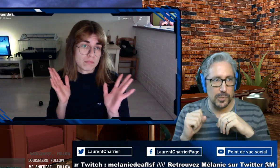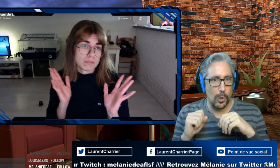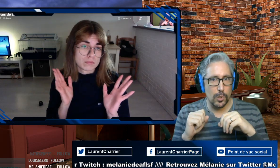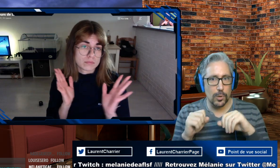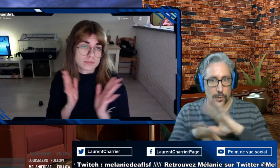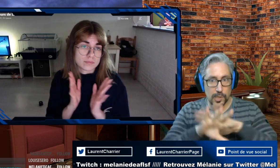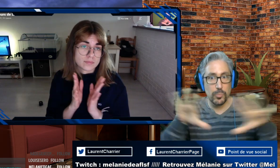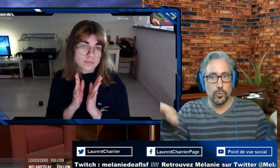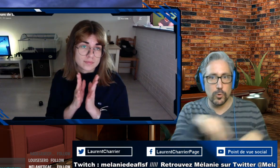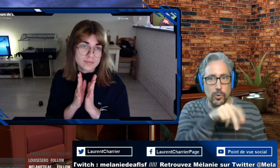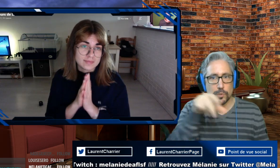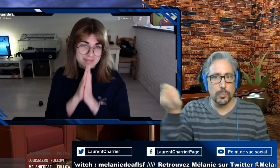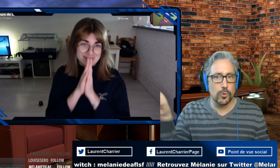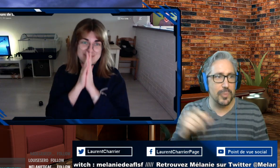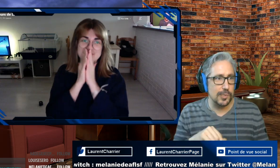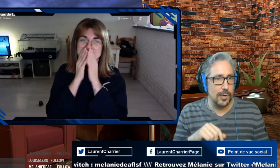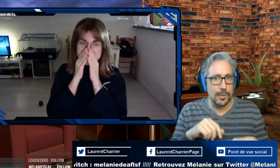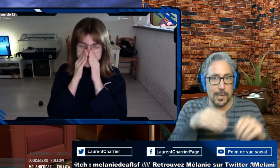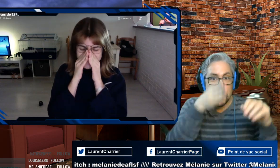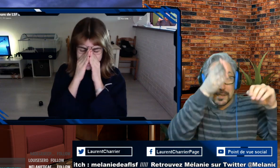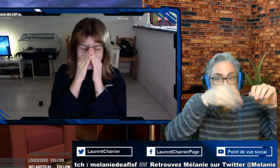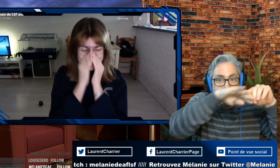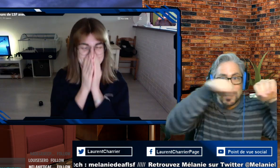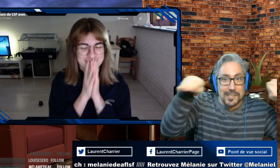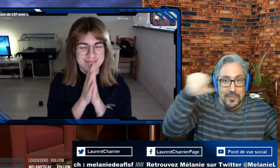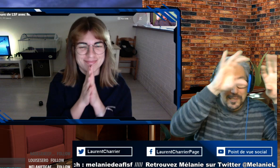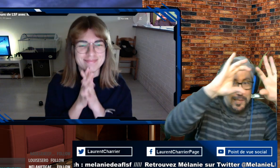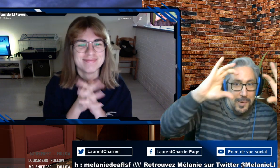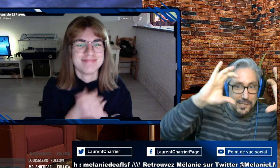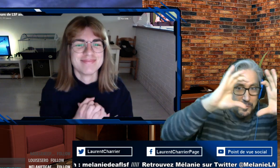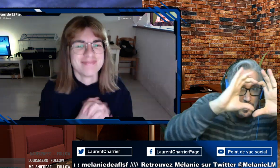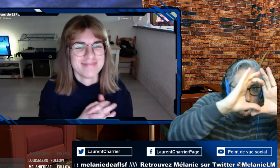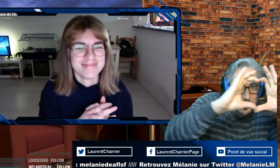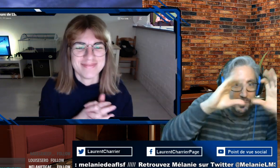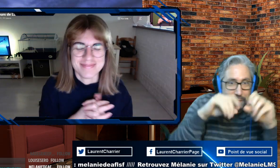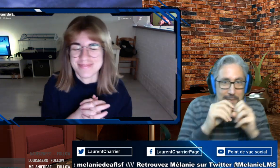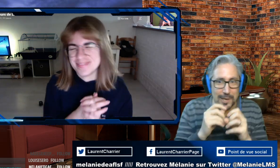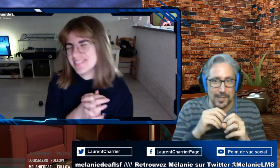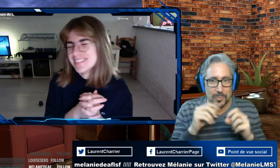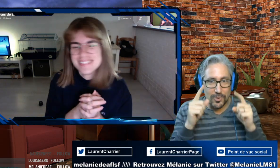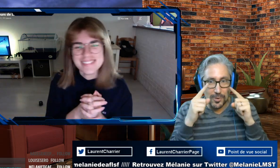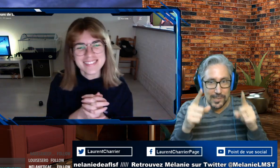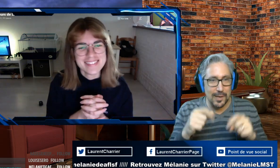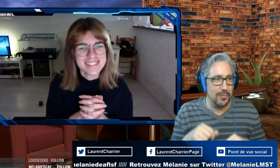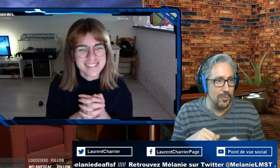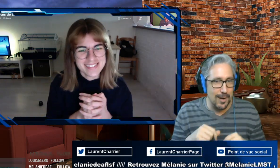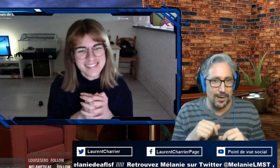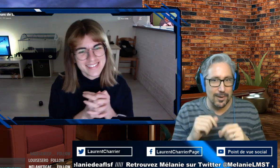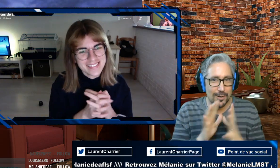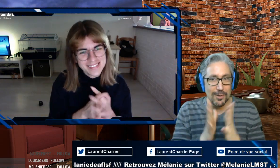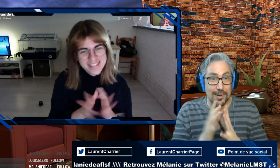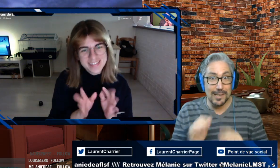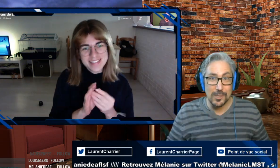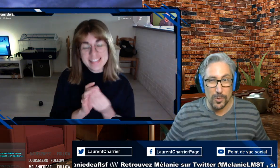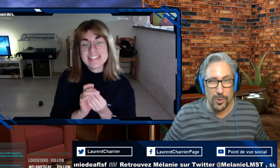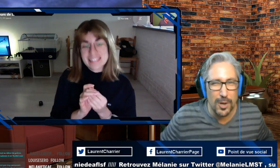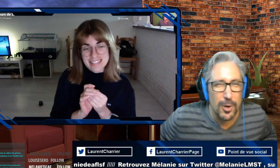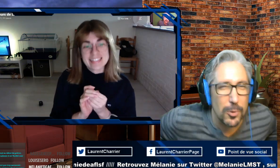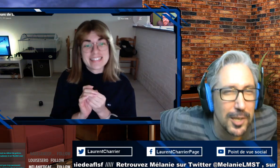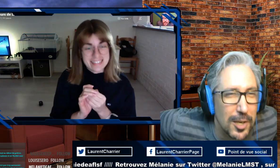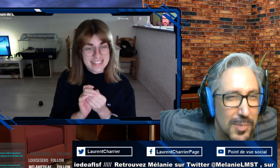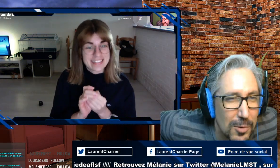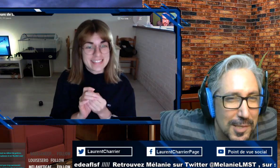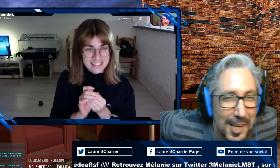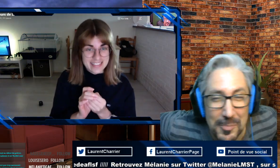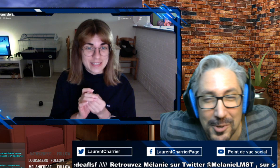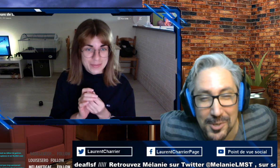difficile parce que quand il y a beaucoup de personnes, ça divise l'image, ça fait des toutes petites images et pour réussir à voir les signes, on